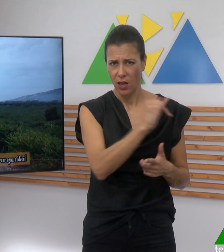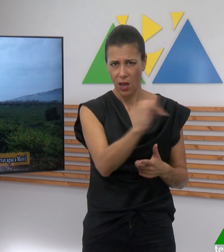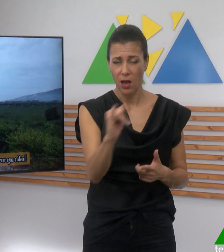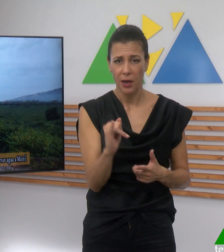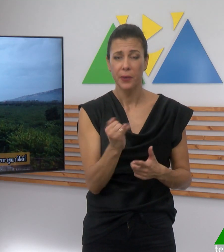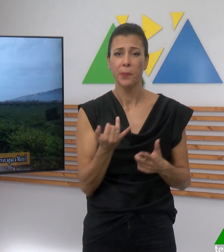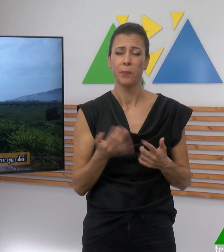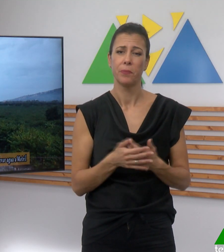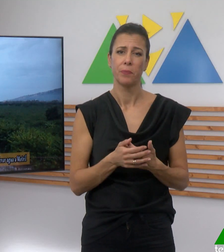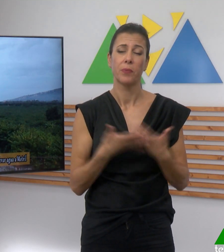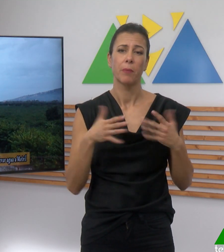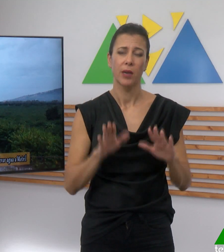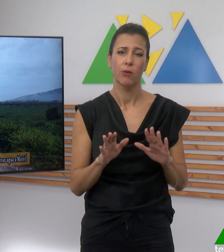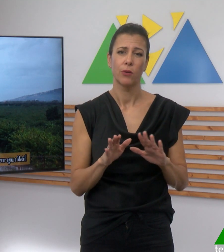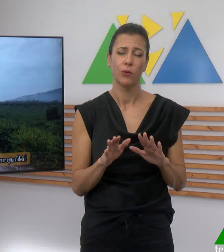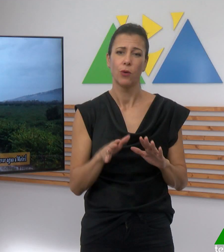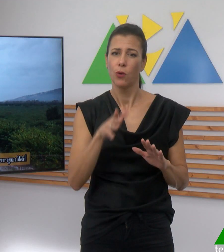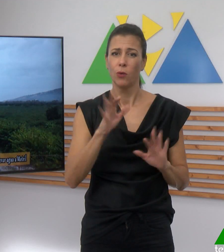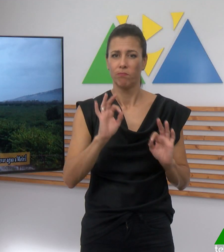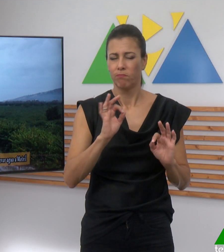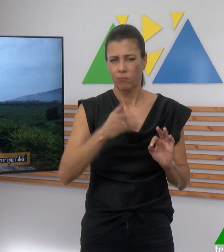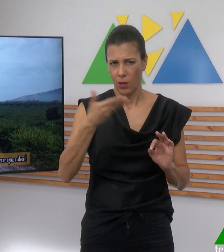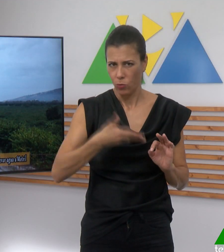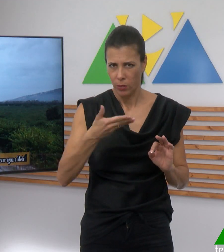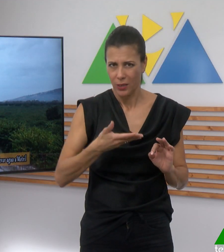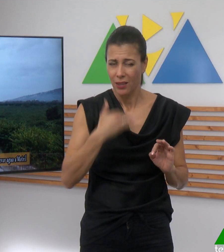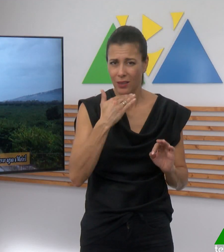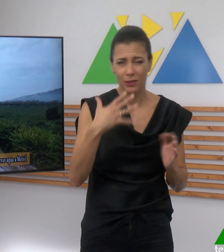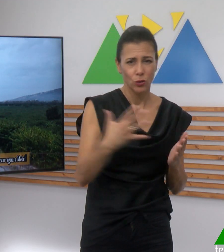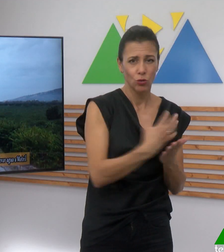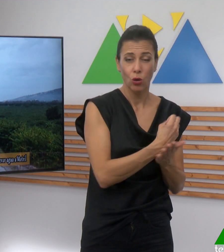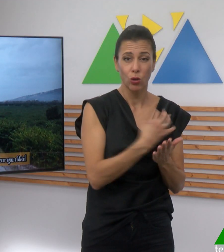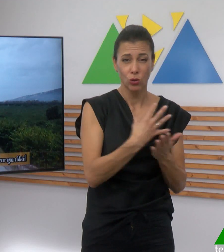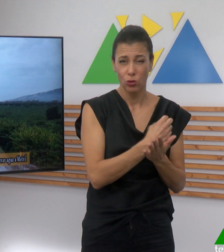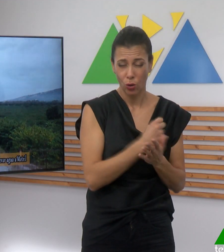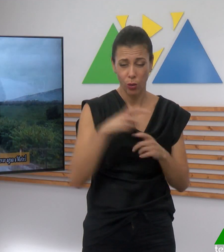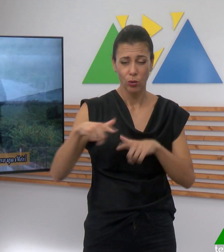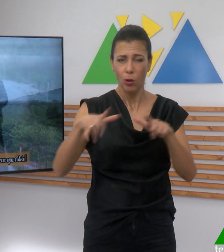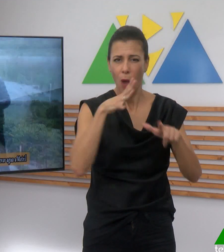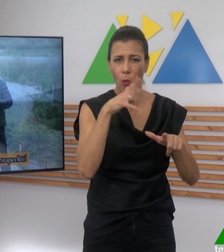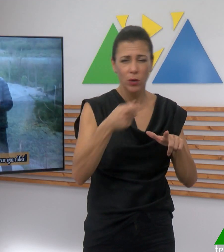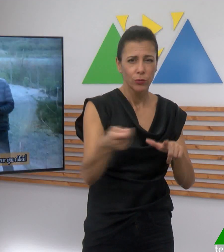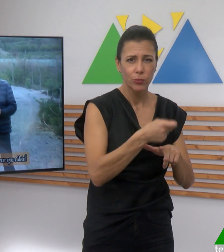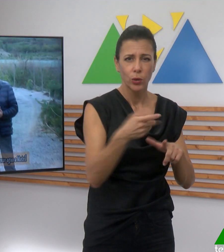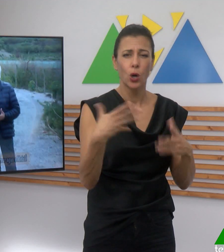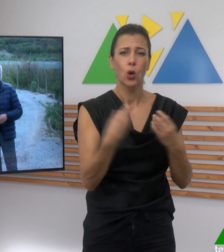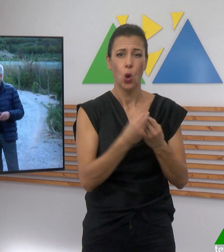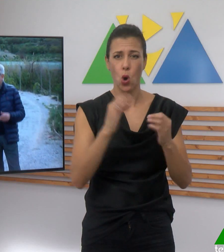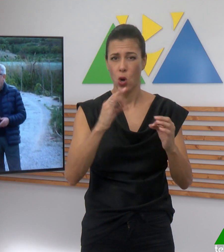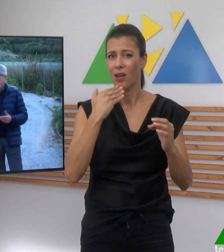trozos pero fundamentalmente todo esto casi todos estos pagos se regaban con la cequia principal eh Por ejemplo